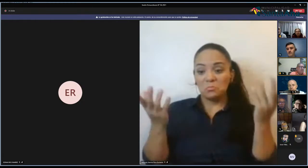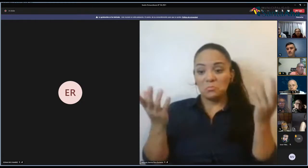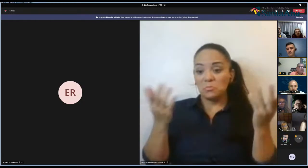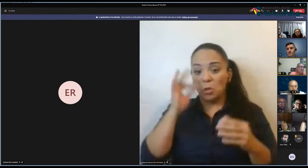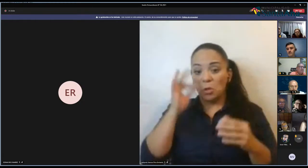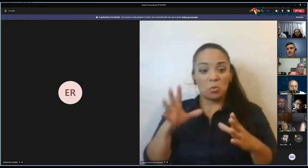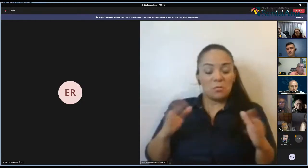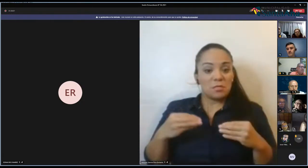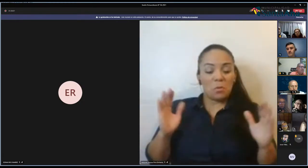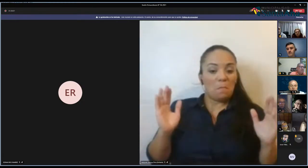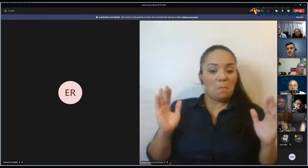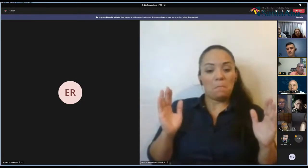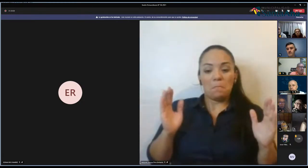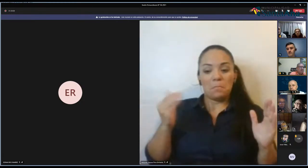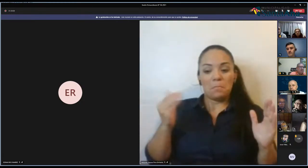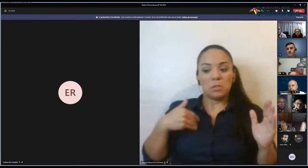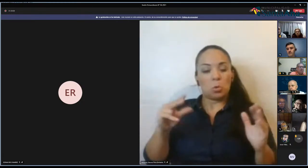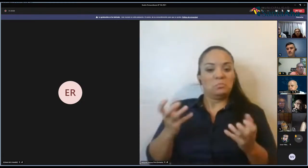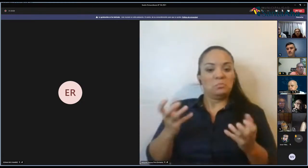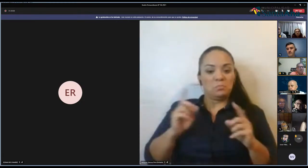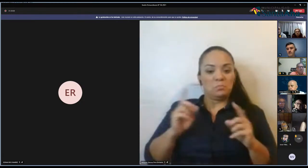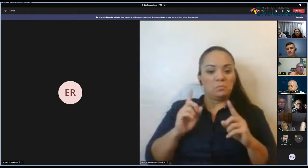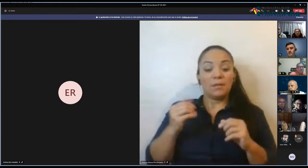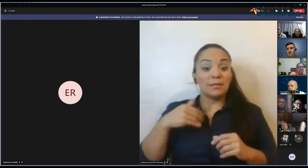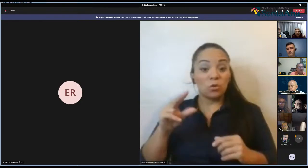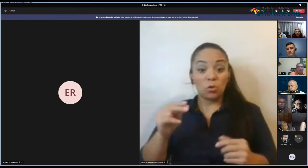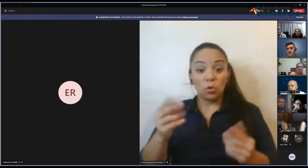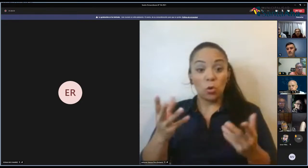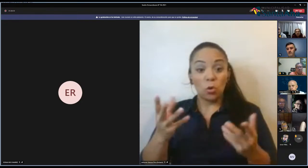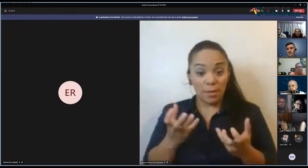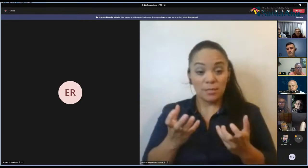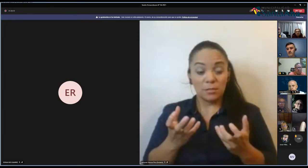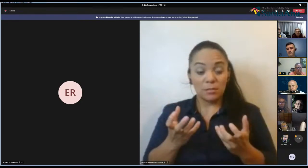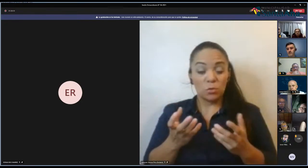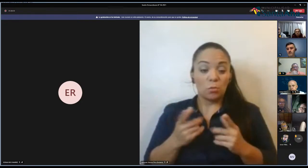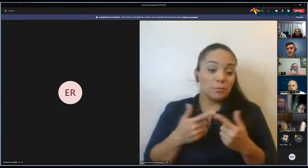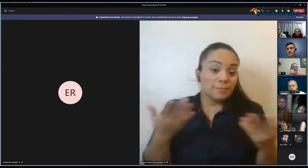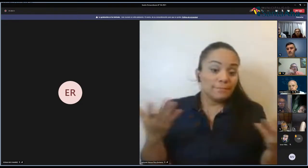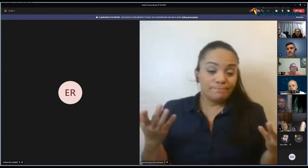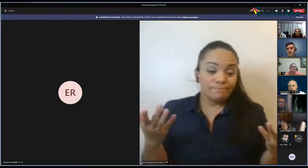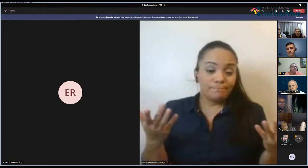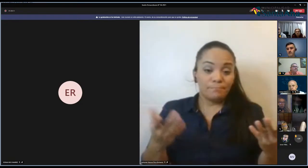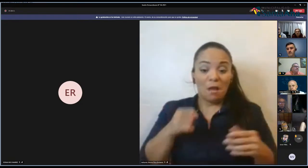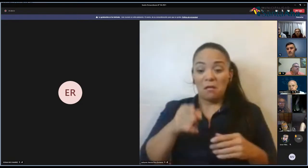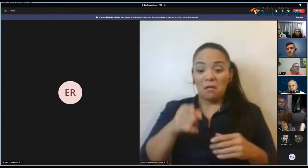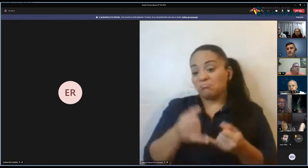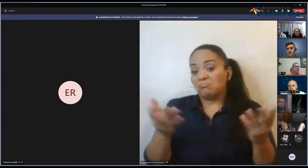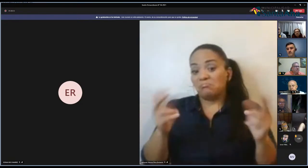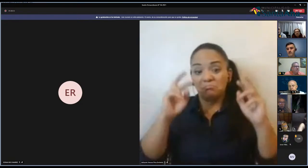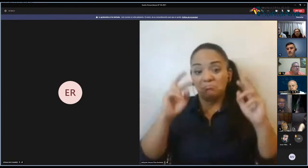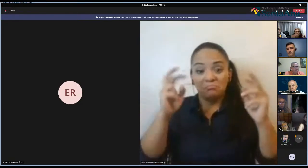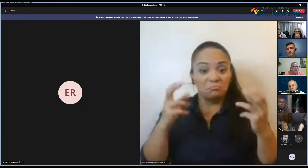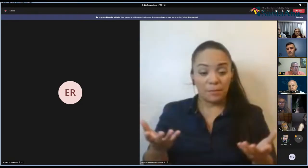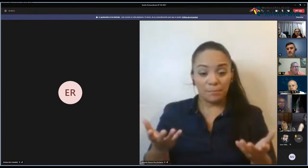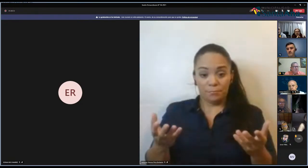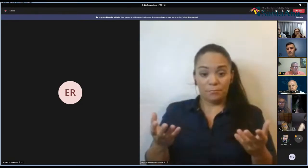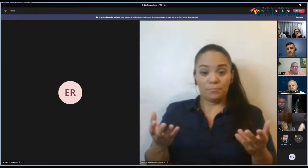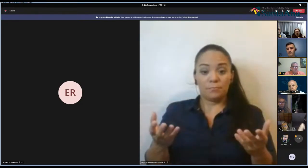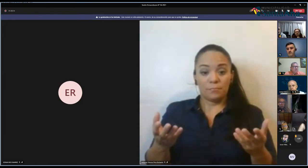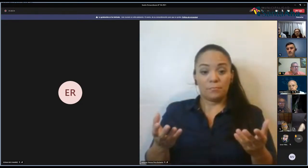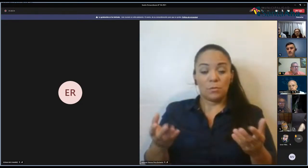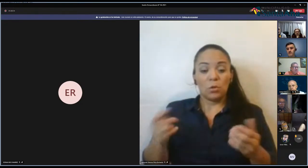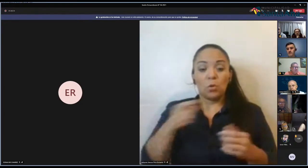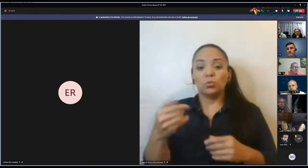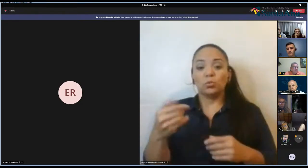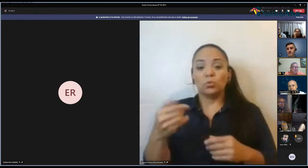para que el señor no quiso y como el señor lo quiso éste de ahí murió estamos hablando de que ustedes tienen como dicen en año y medio